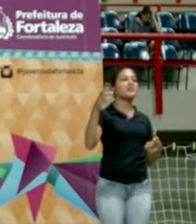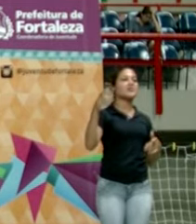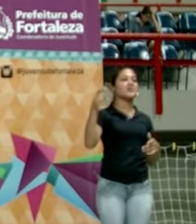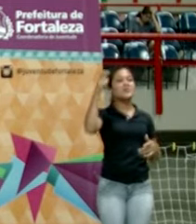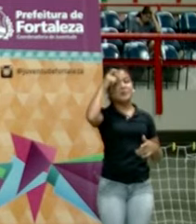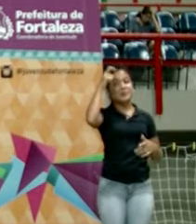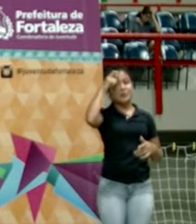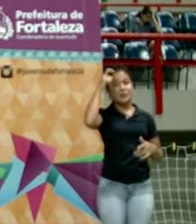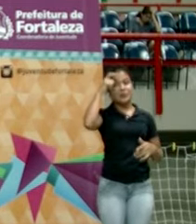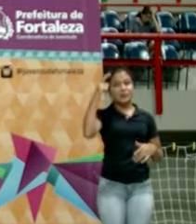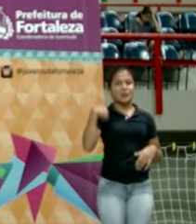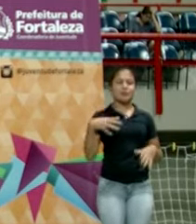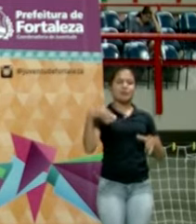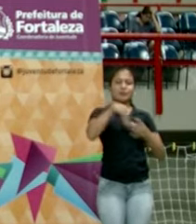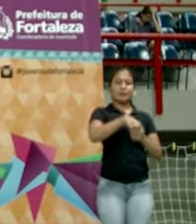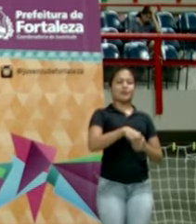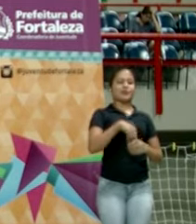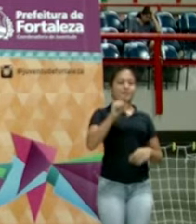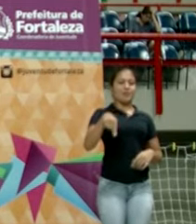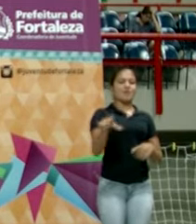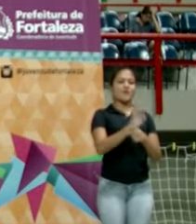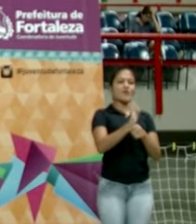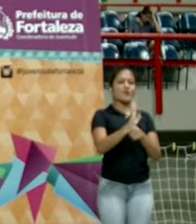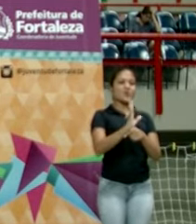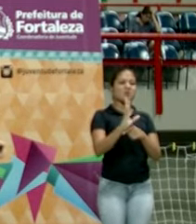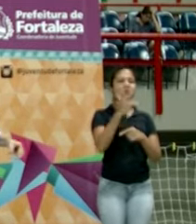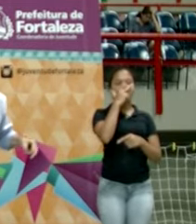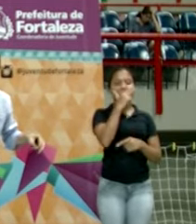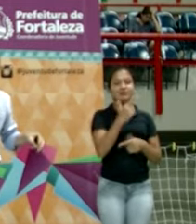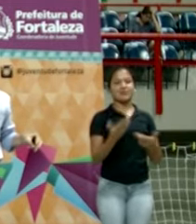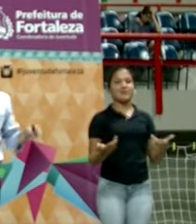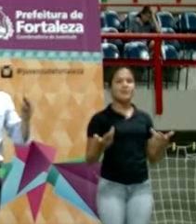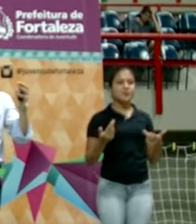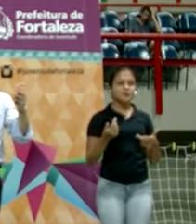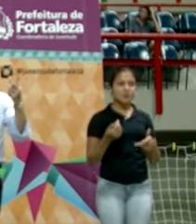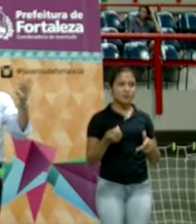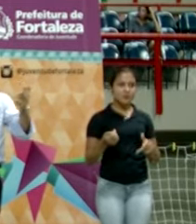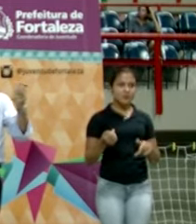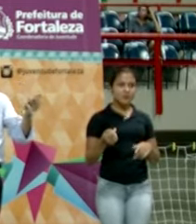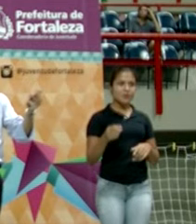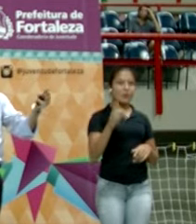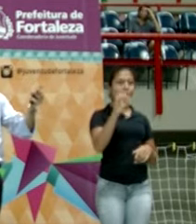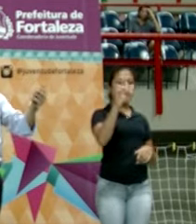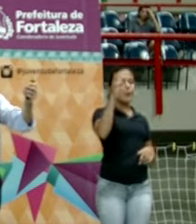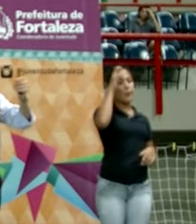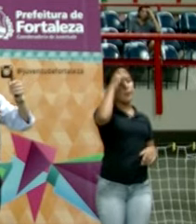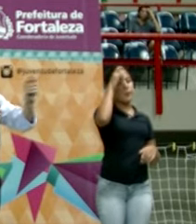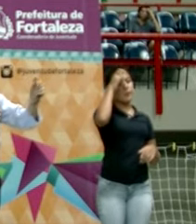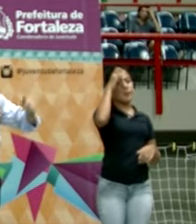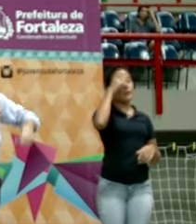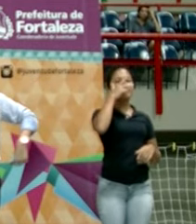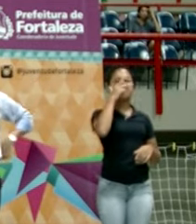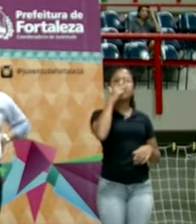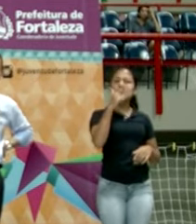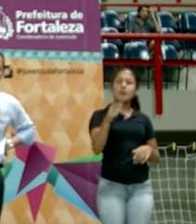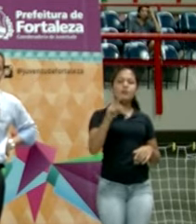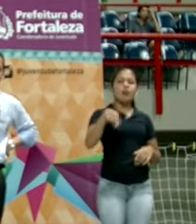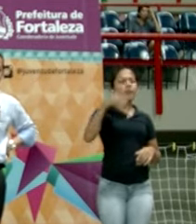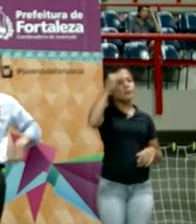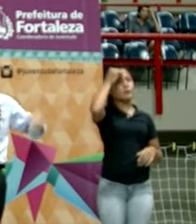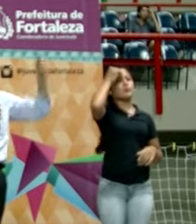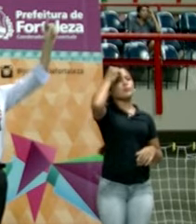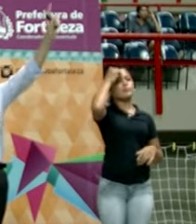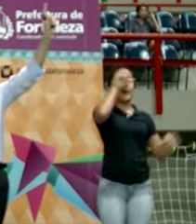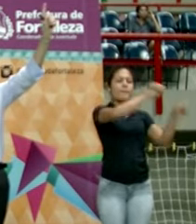Me senti agora lá na Igreja do Poderoso, lá do Pânico. Muito bem. O demônio era visto como a causa da morte dos jovens,